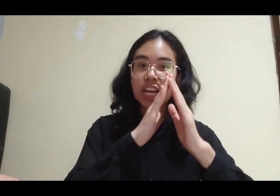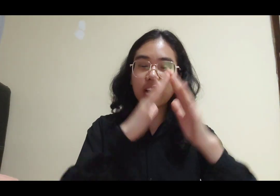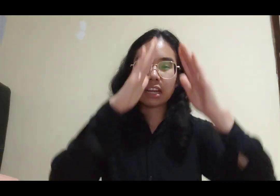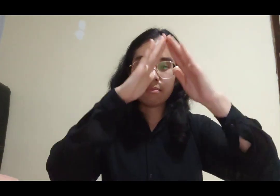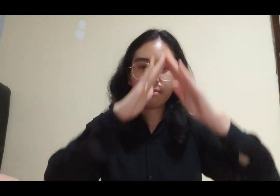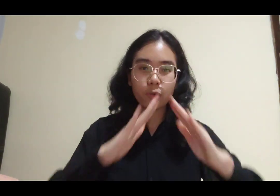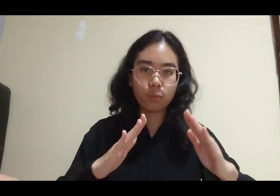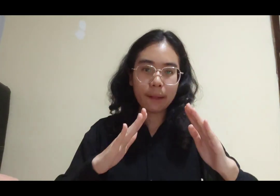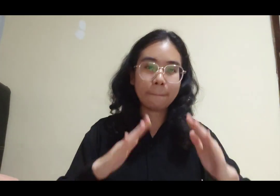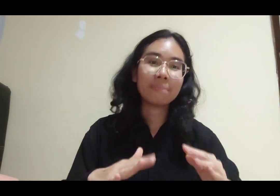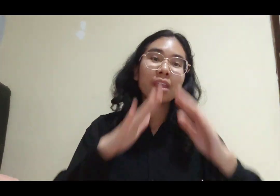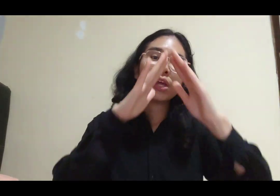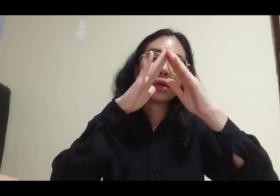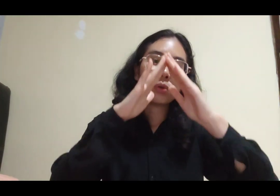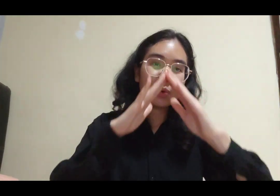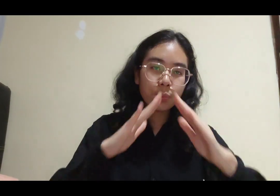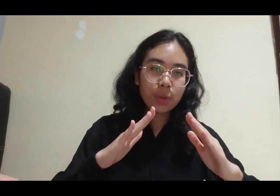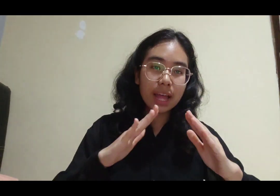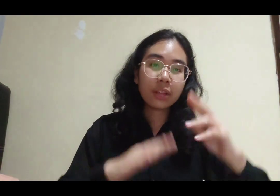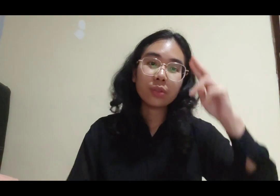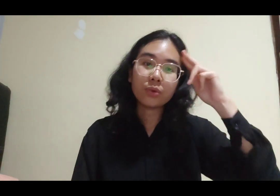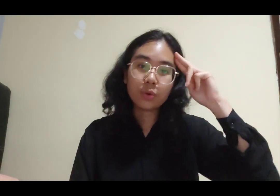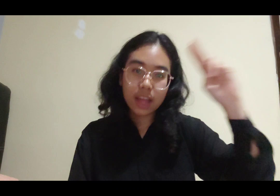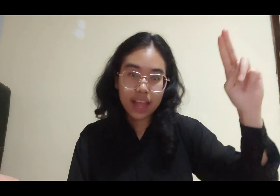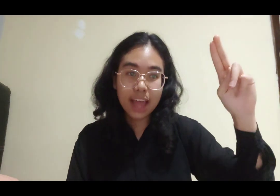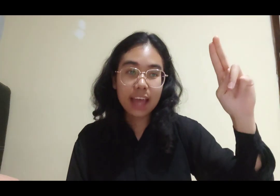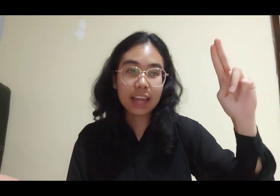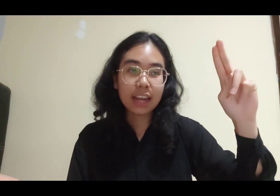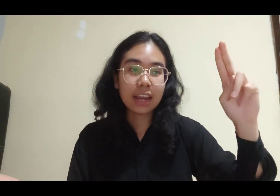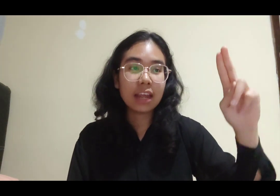jangan rumah. Rumah Tuhan